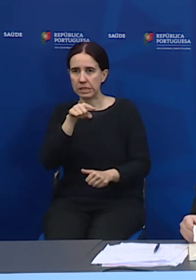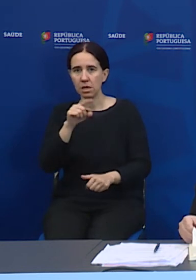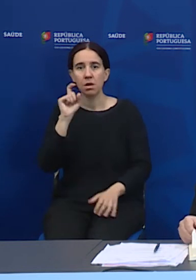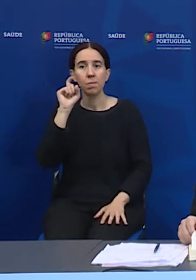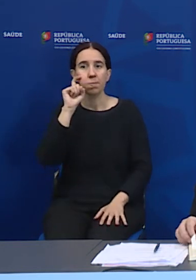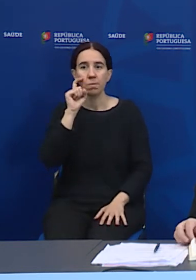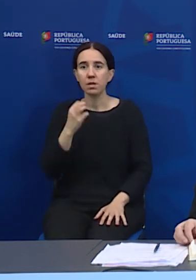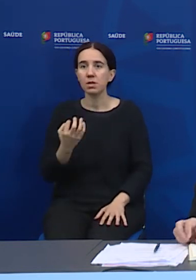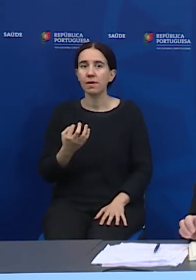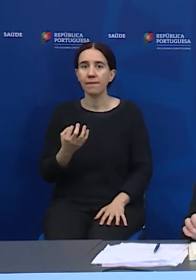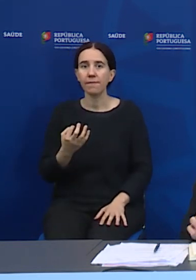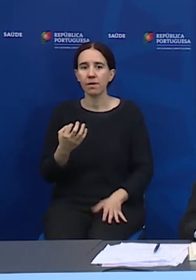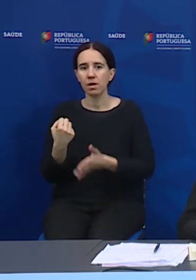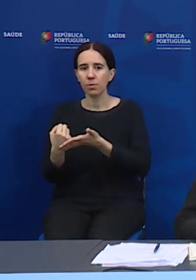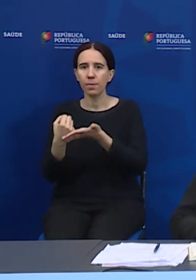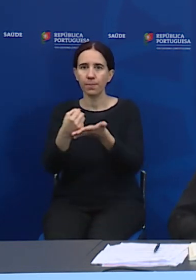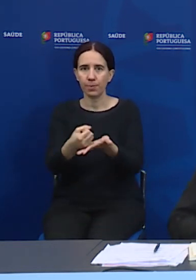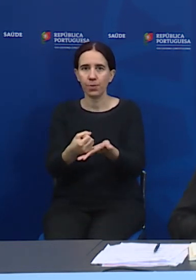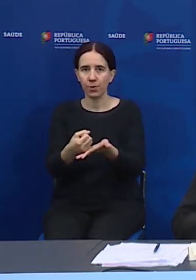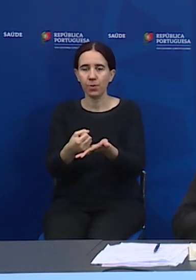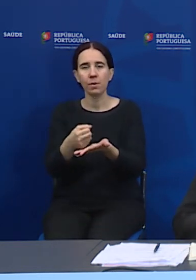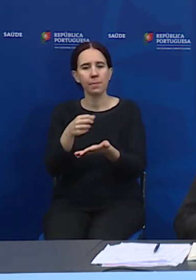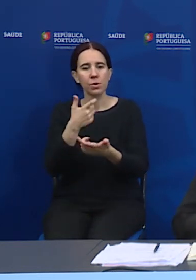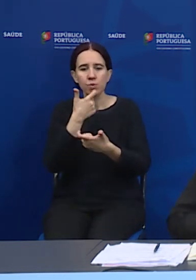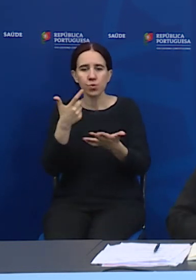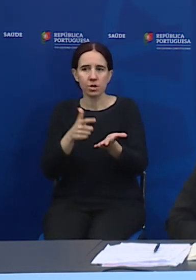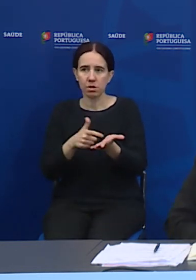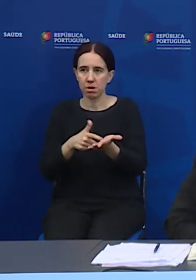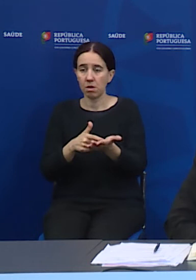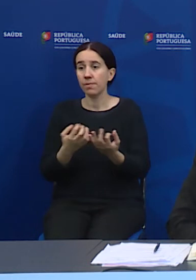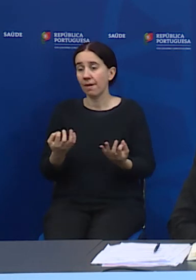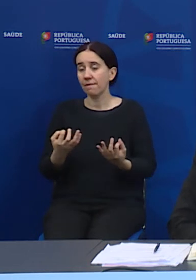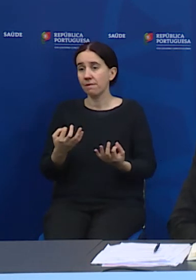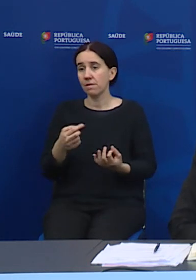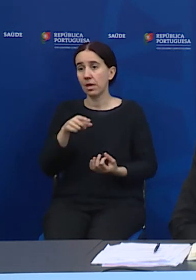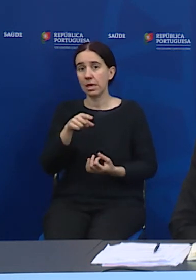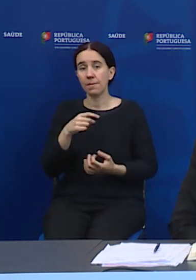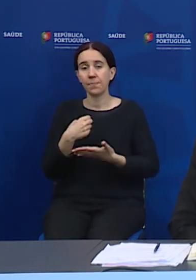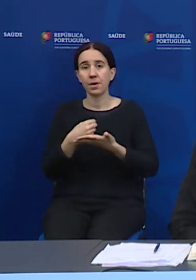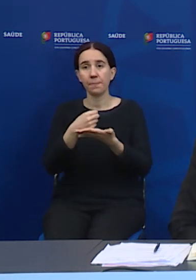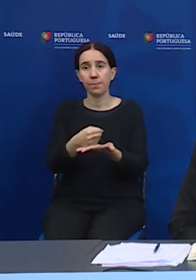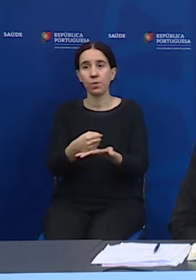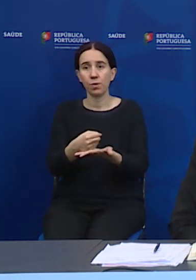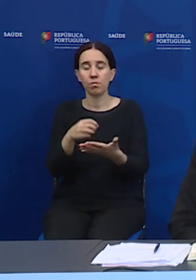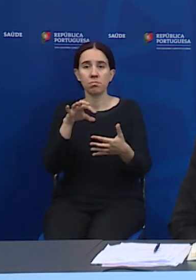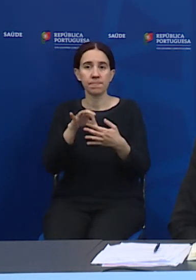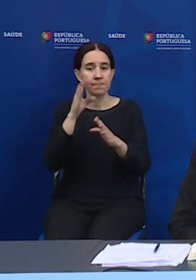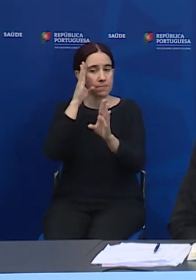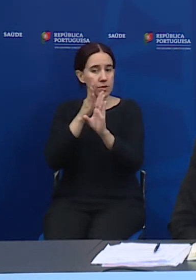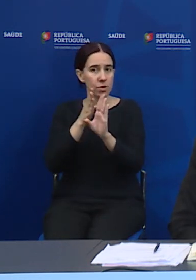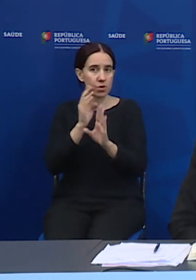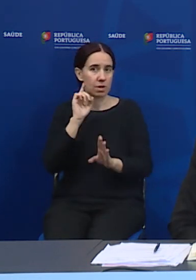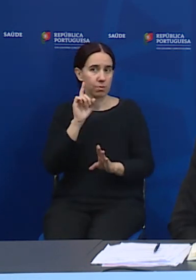garantindo efetivamente o apoio para tudo aquilo que no sabes sempre que obviamente aqui o apoio do ponto de vista psicológico